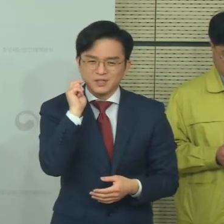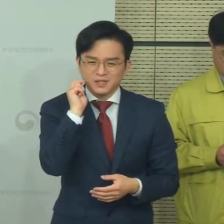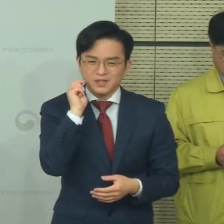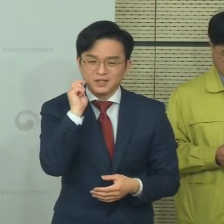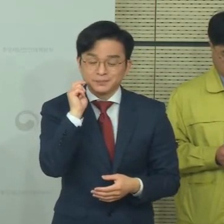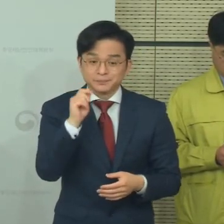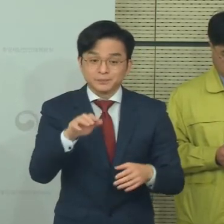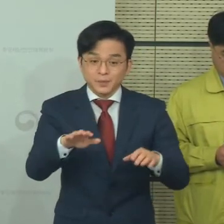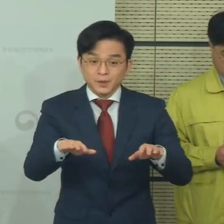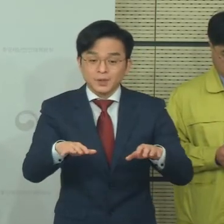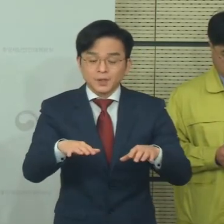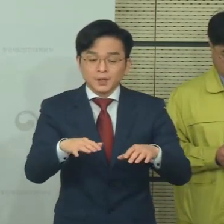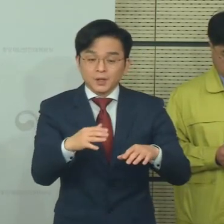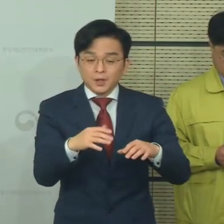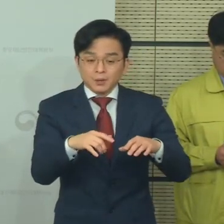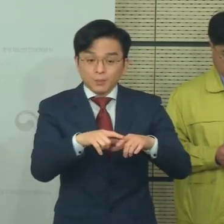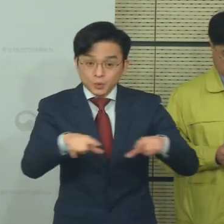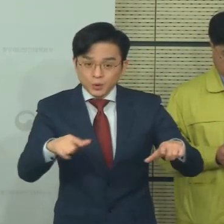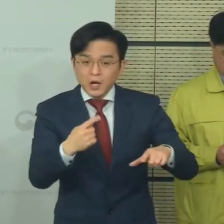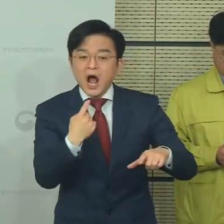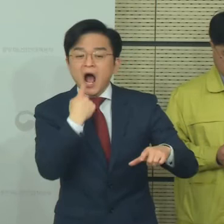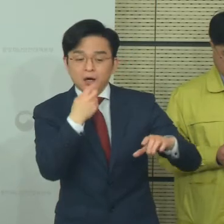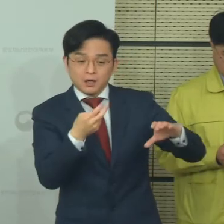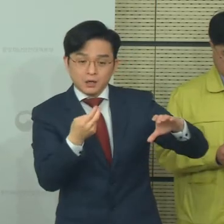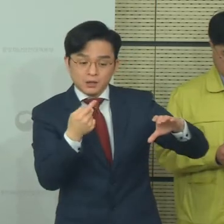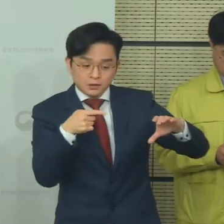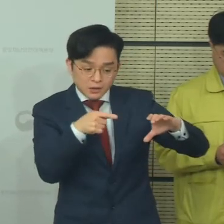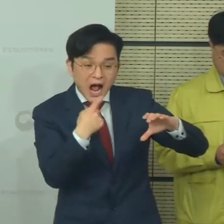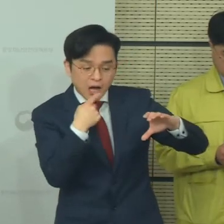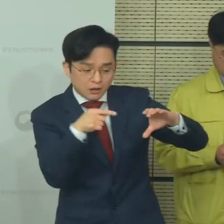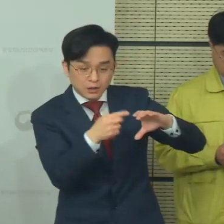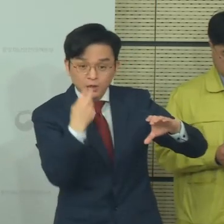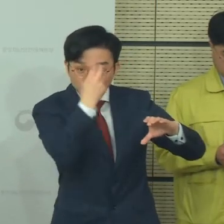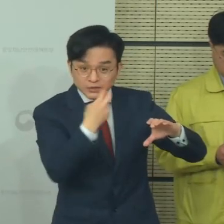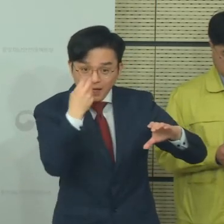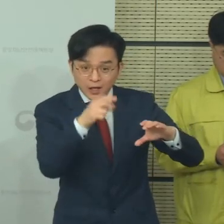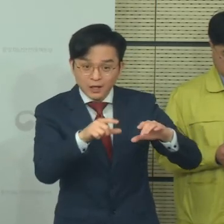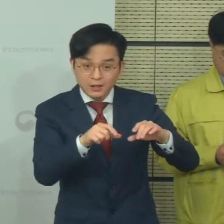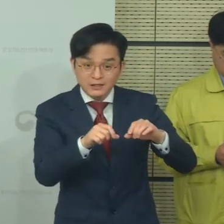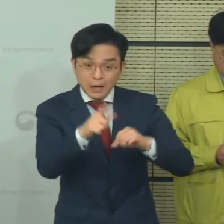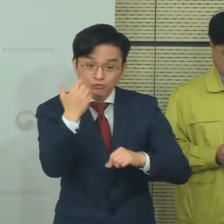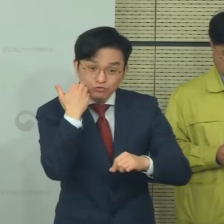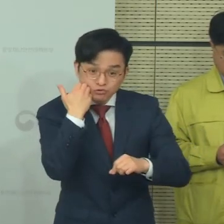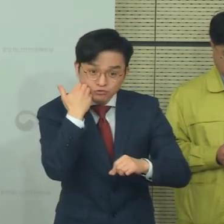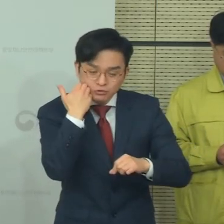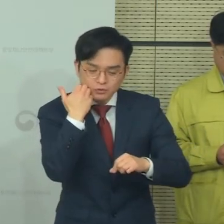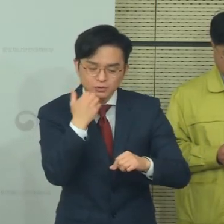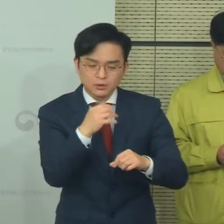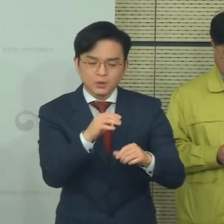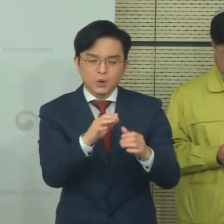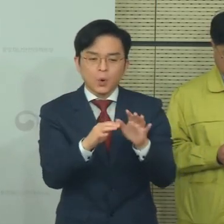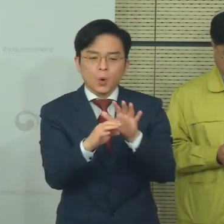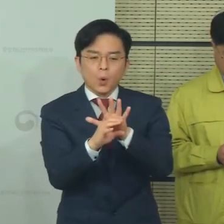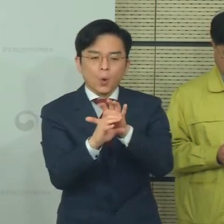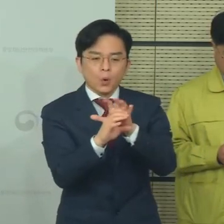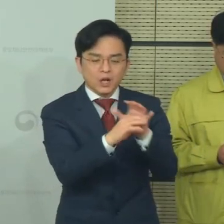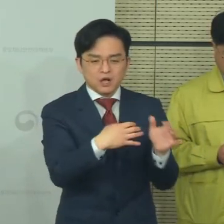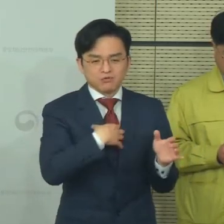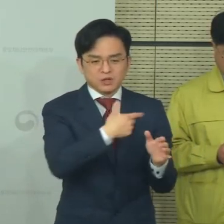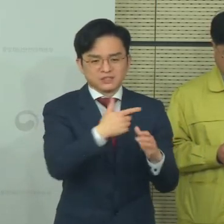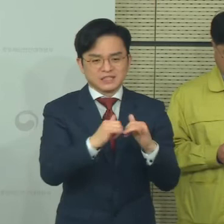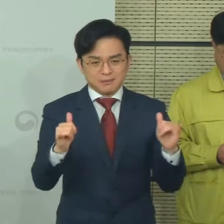판단되는 부분들에 대해서 포커스해서 집중적으로 진단검사를 확대하는 거고, 여기저기서 이렇게 좀